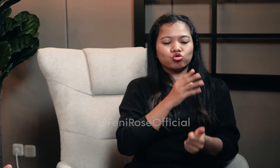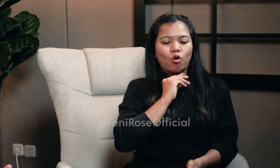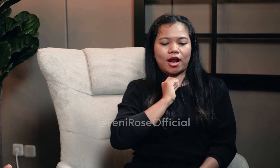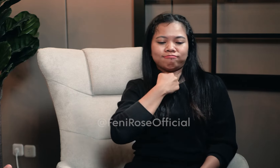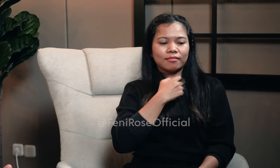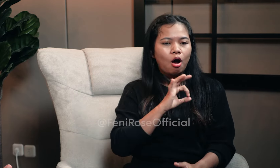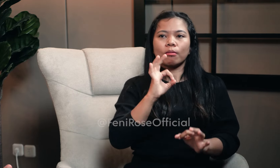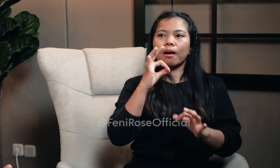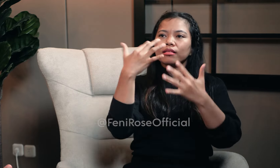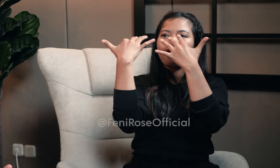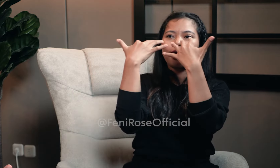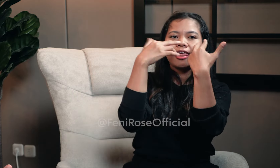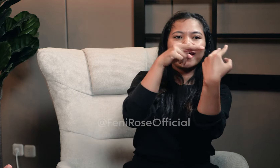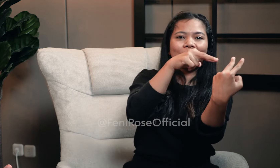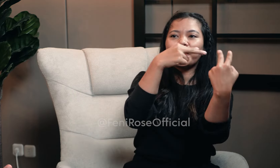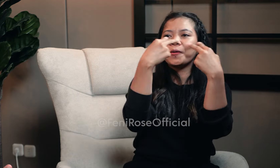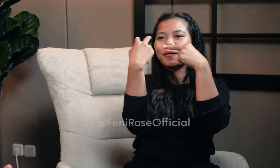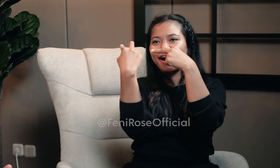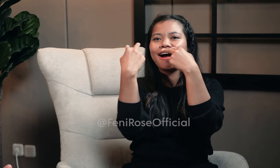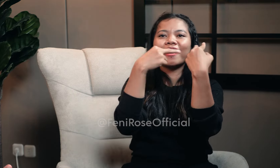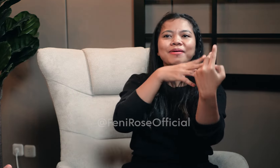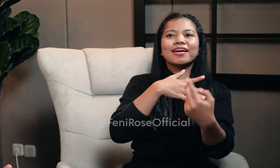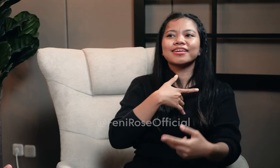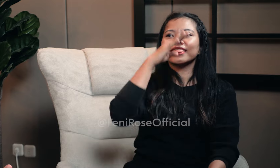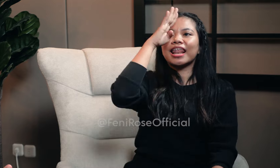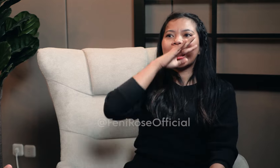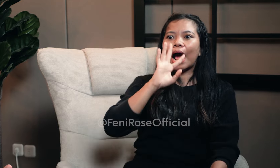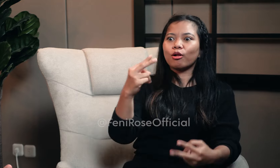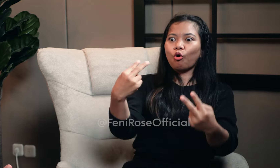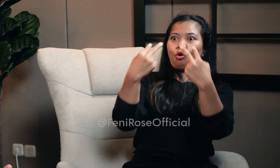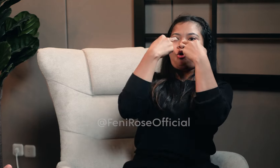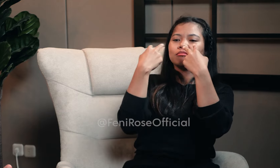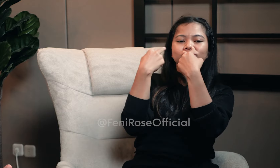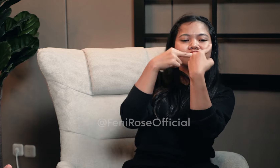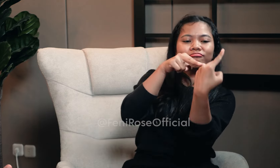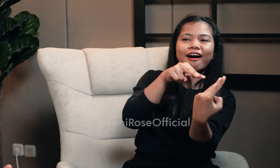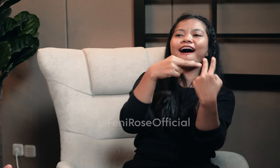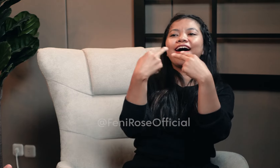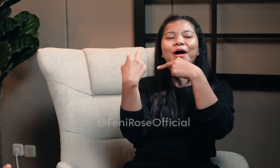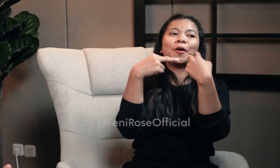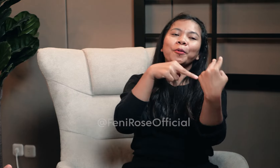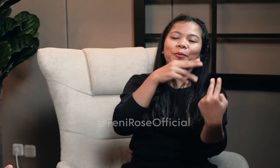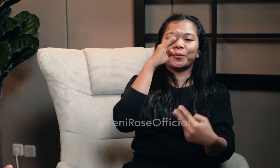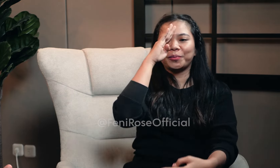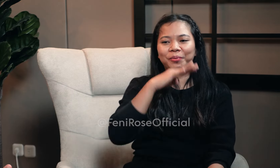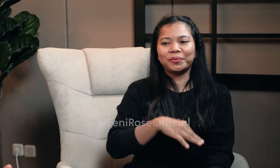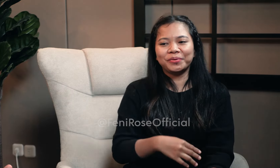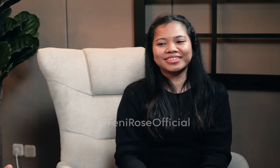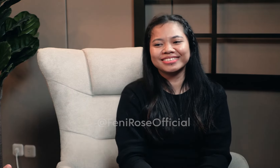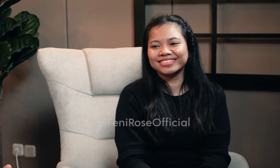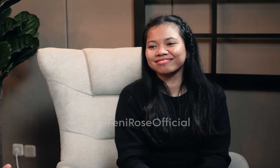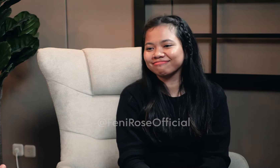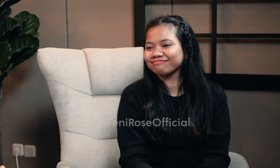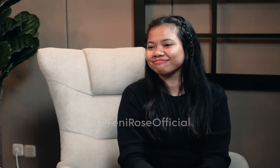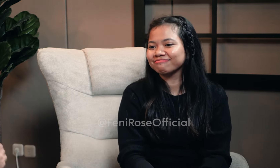harus menggunakan bahasa enggak enggak ada yang melihat saya gitu jadi kayak lebih ah udah Siti itu oral ya udah kayak